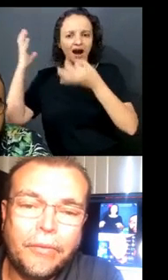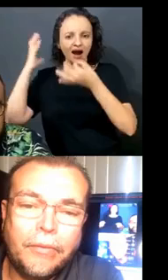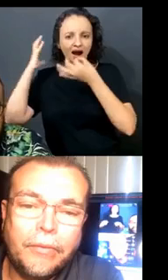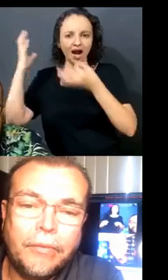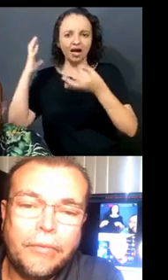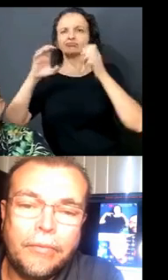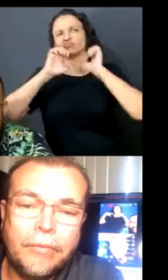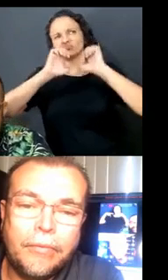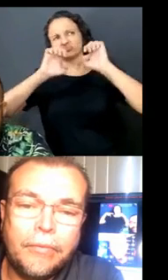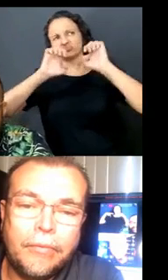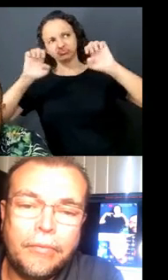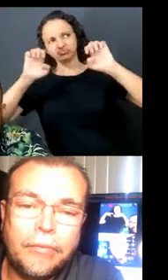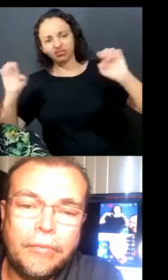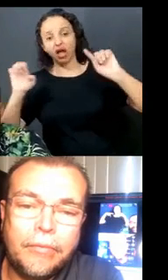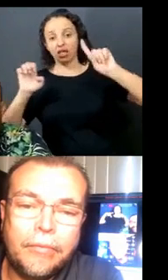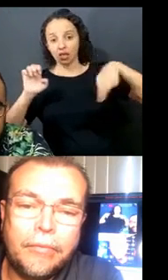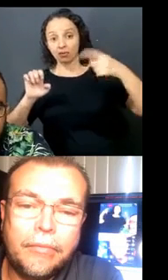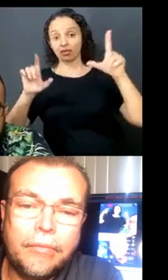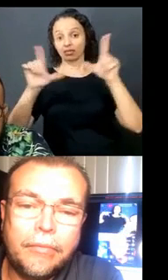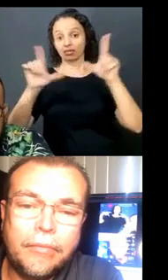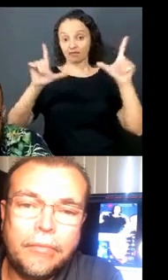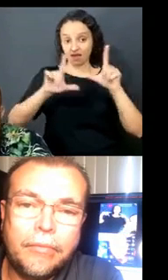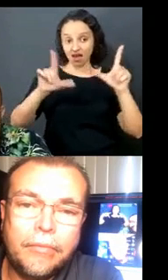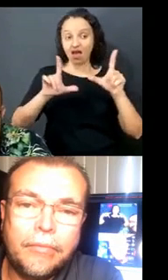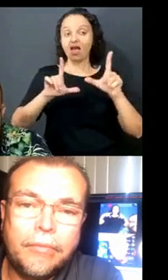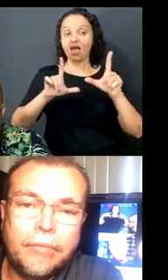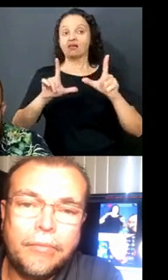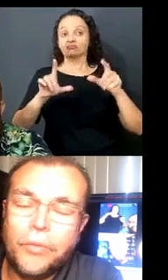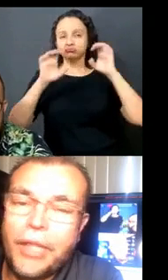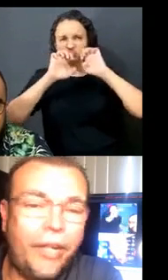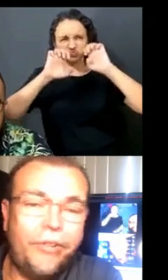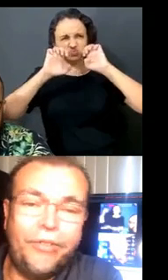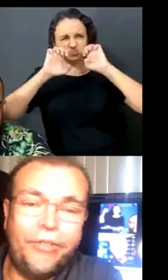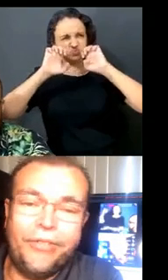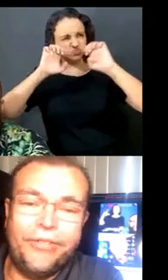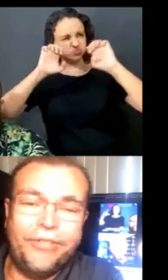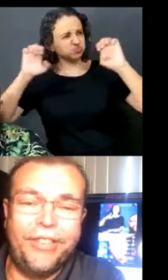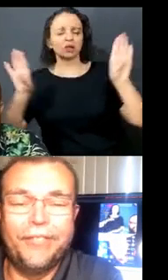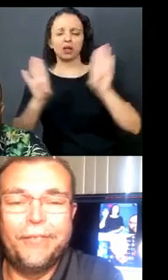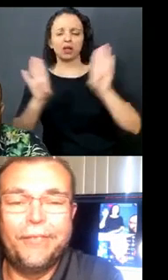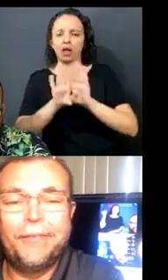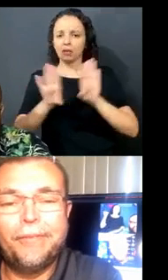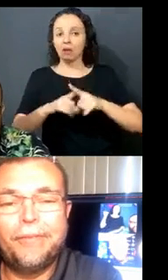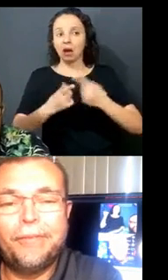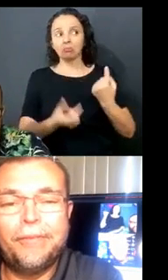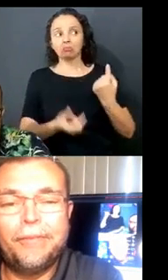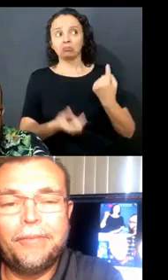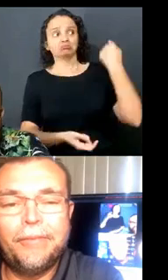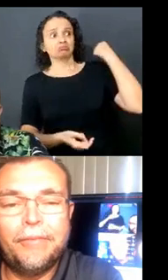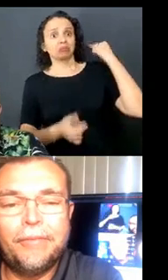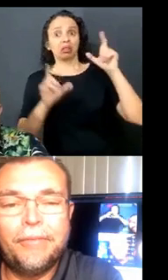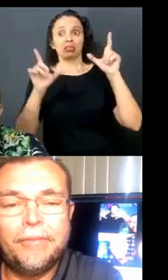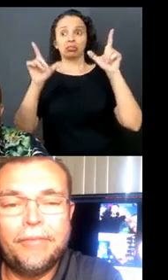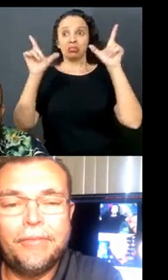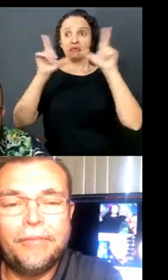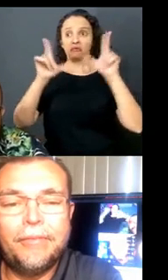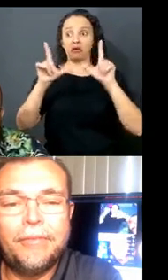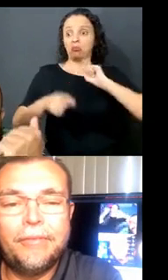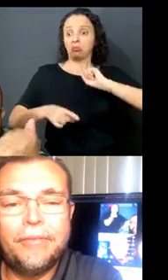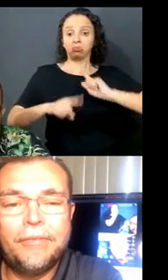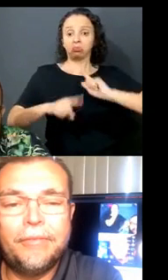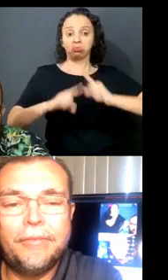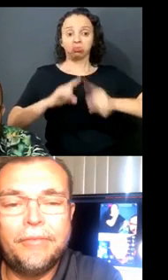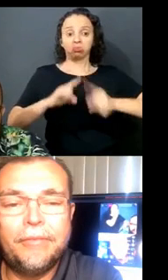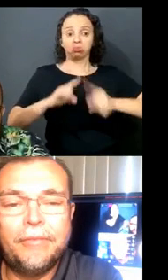Depois foi a televisão, que também era uma luta, que não podia ter televisão. Alguns né, que dá uma briga na igreja,